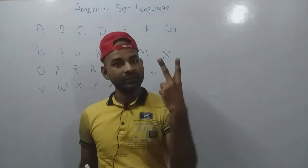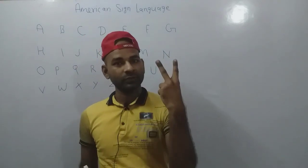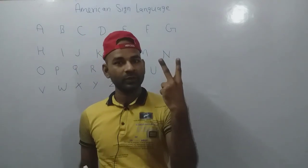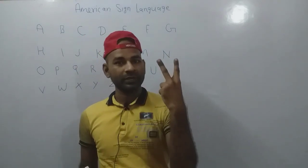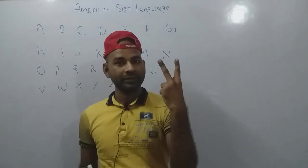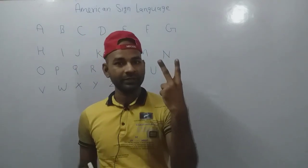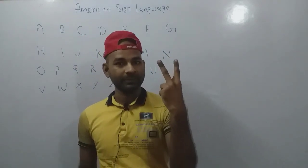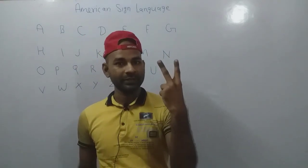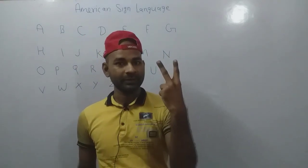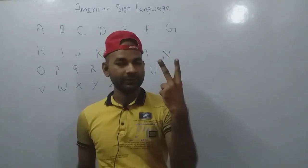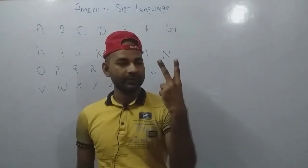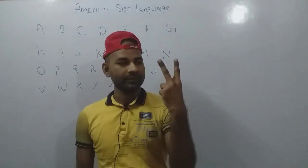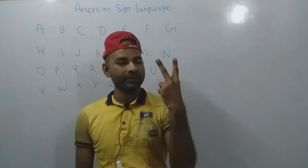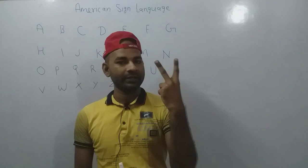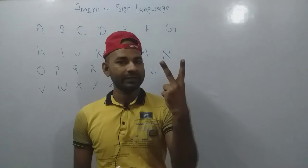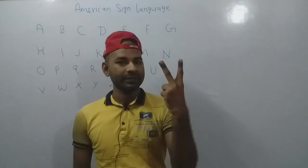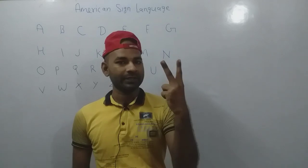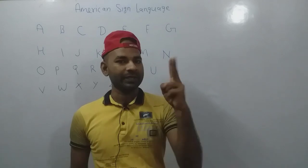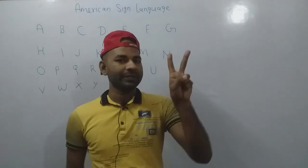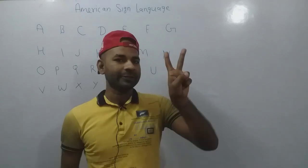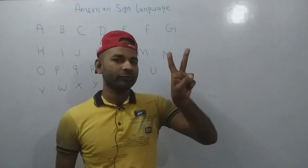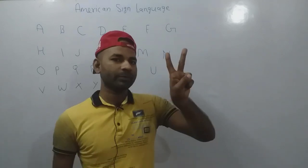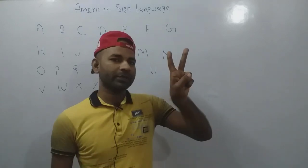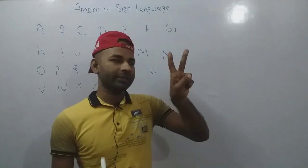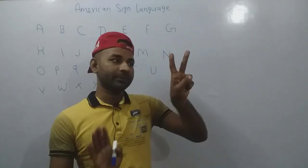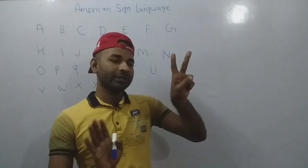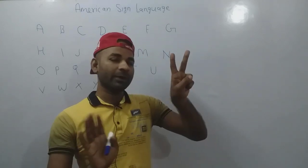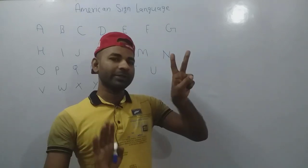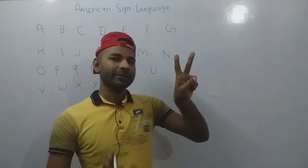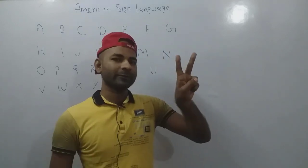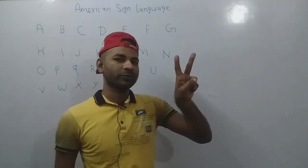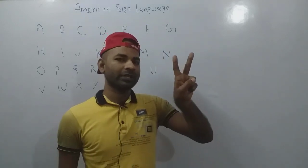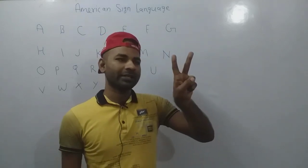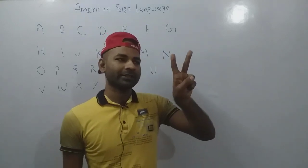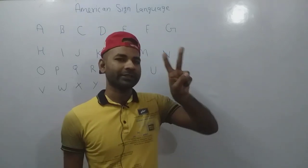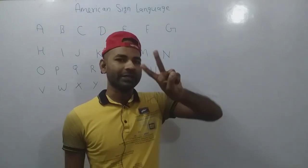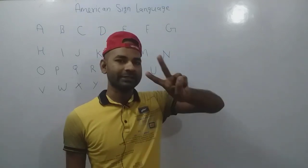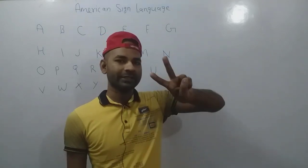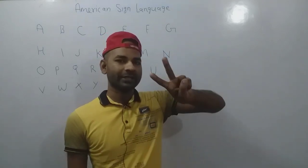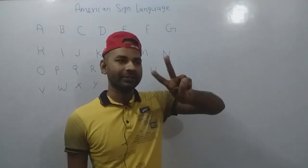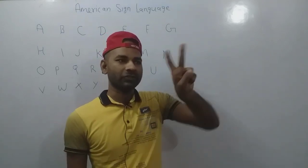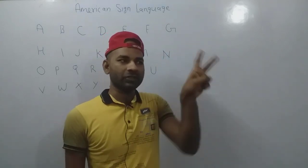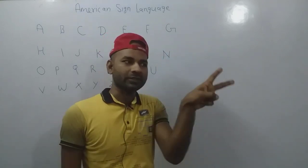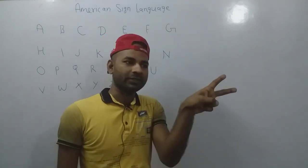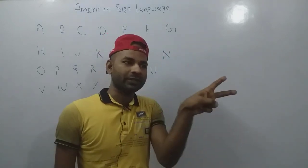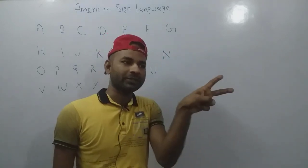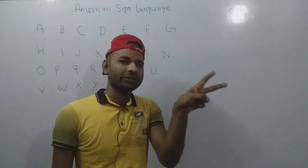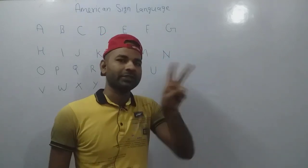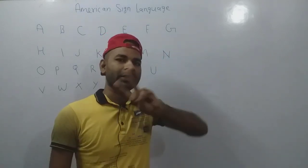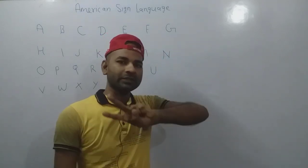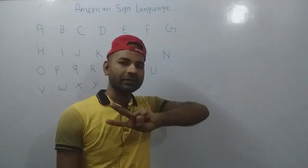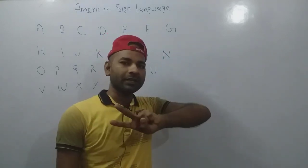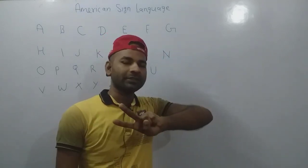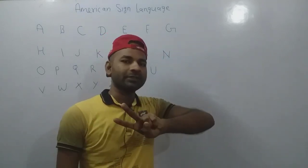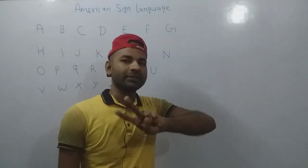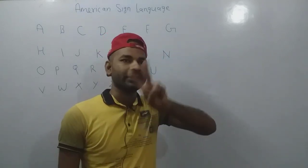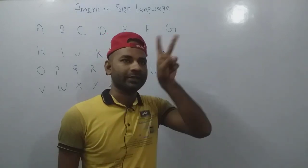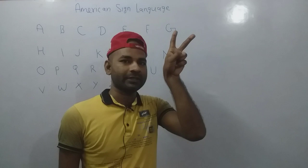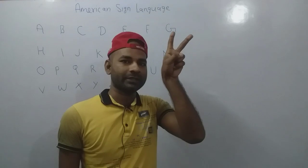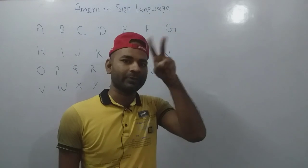होगा नियम के हिसाब से, फिर ऐसे नहीं। इसको आप इसमें आप अपने तरफ से कुछ नहीं लगा सकते, ऐसे दिखा दीजिए, ऐसे दिखा दीजिए, ऐसे दिखा दीजिए, ऐसा वैसा